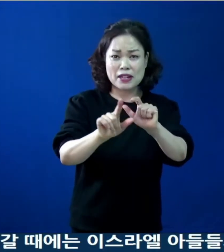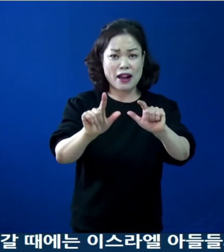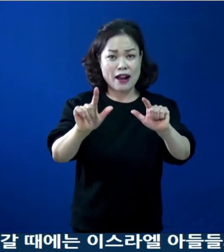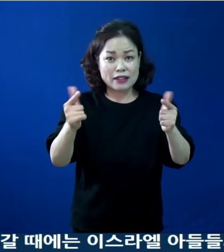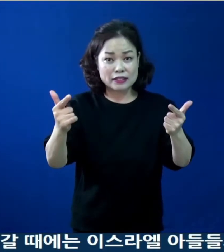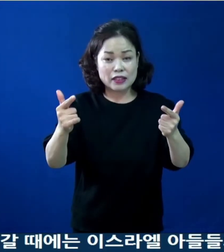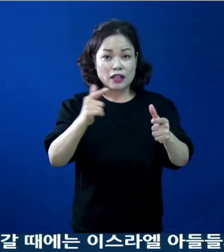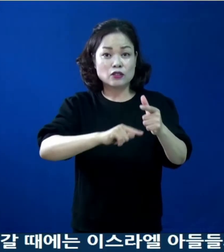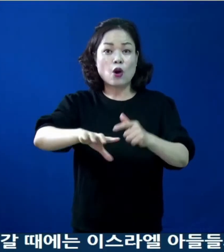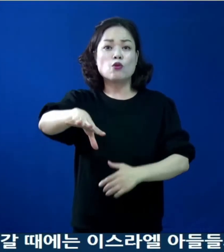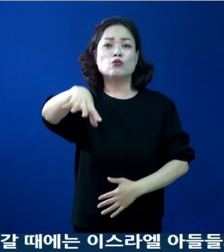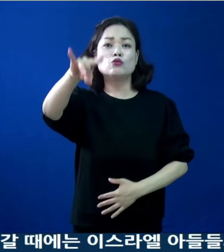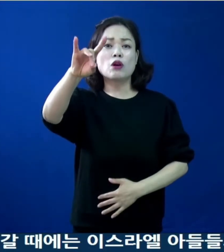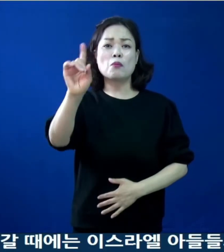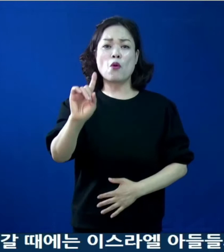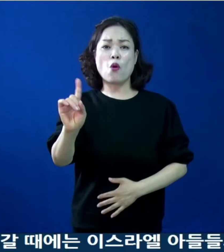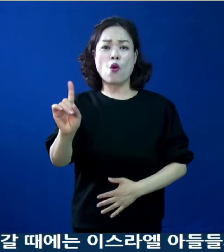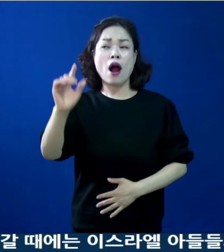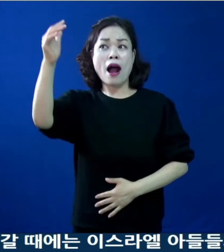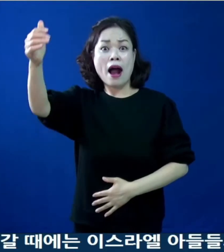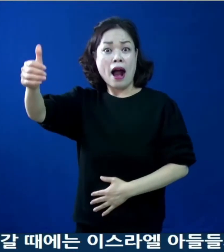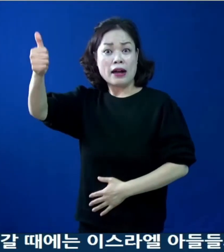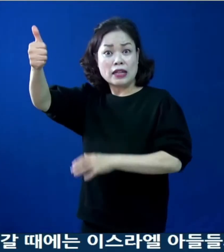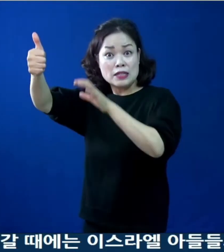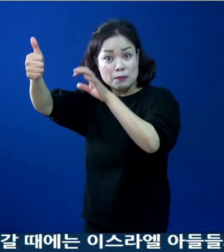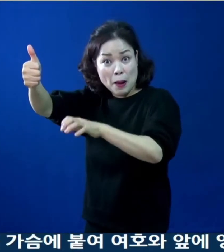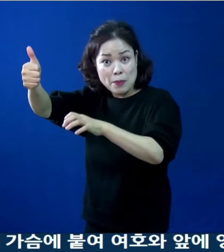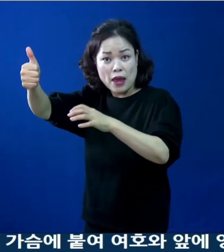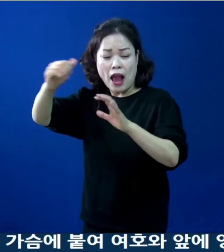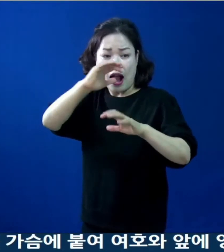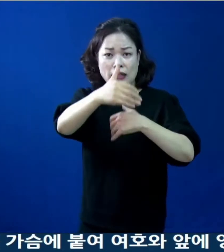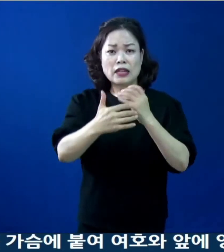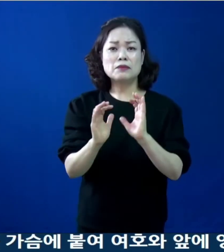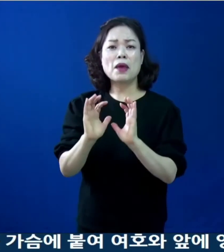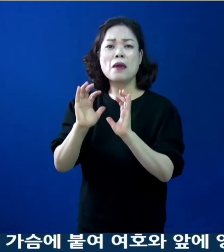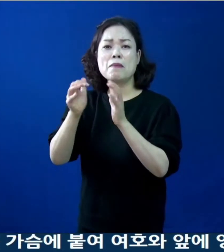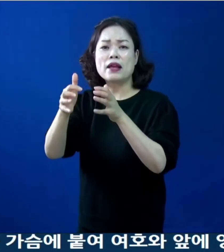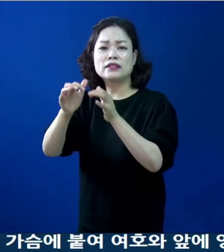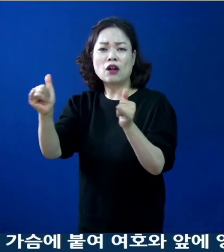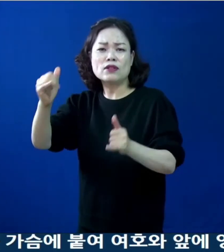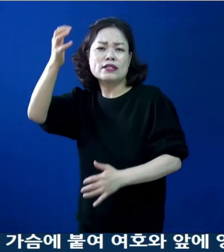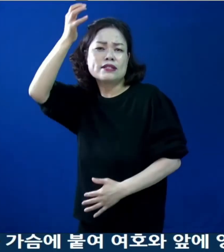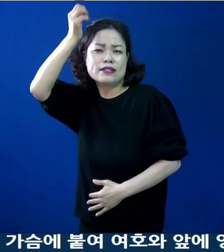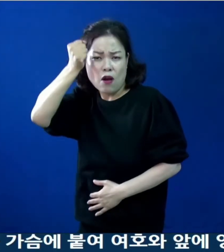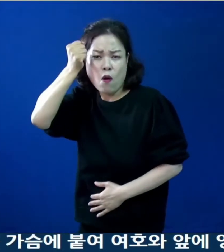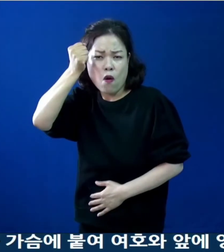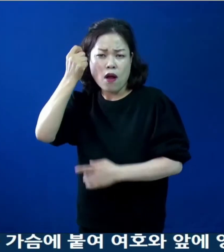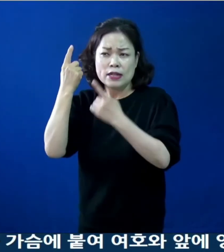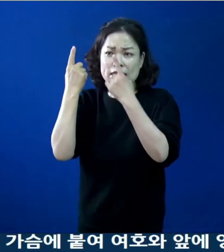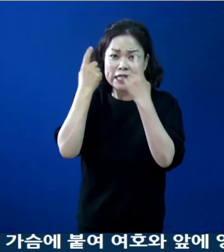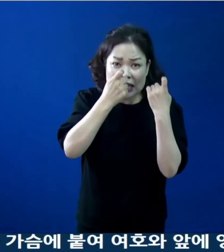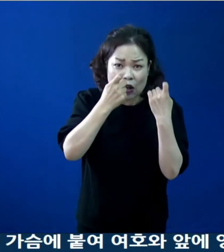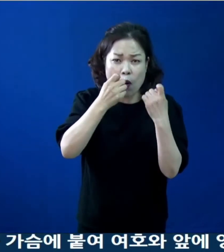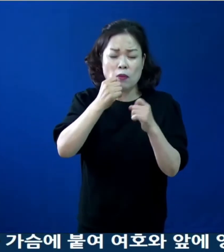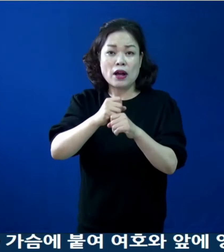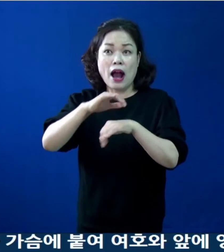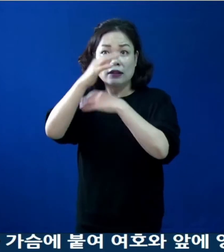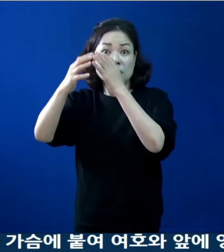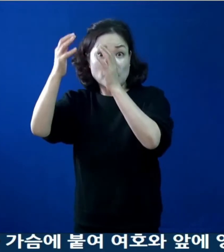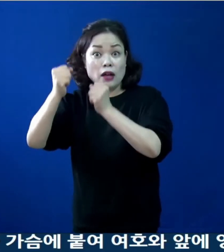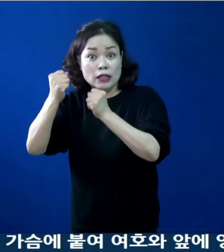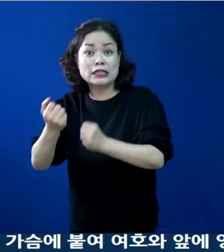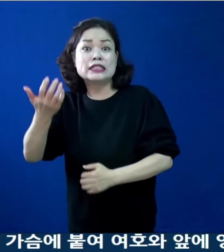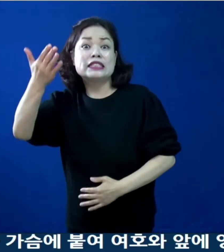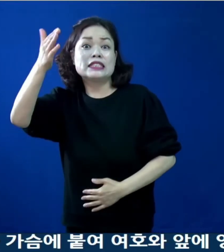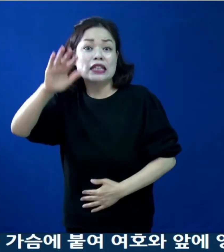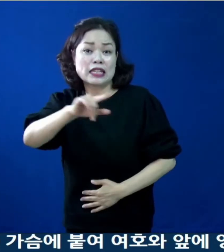겁니다. 더 우선적인 의미는 뭐냐면 하나님 앞에 하나님의 백성을 기억하도록 하라는 거예요. 하나님이 다 기억하고 계시겠죠.